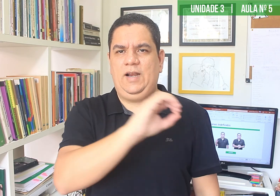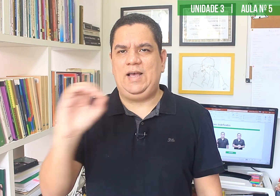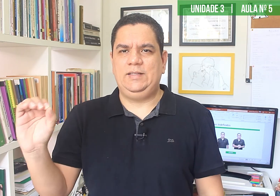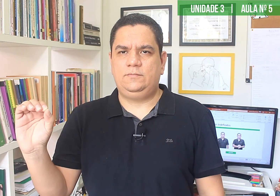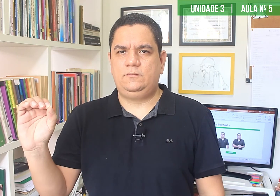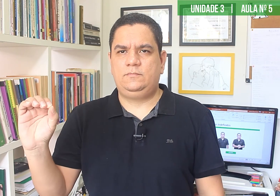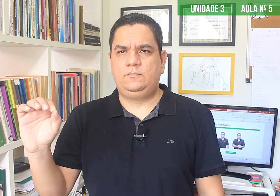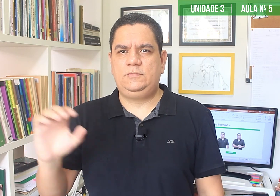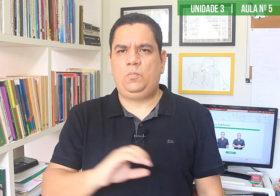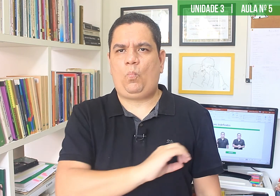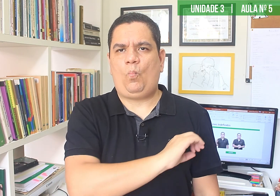nada.